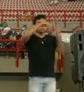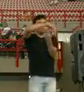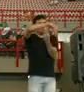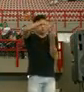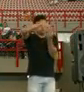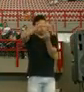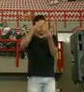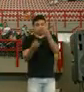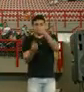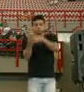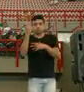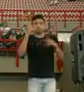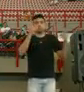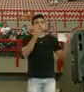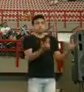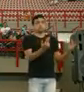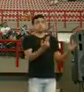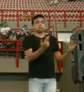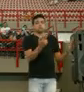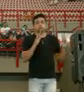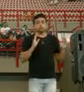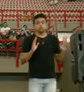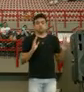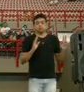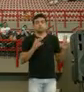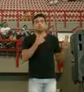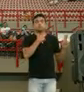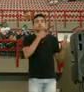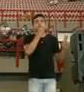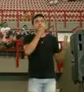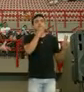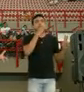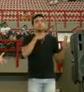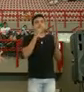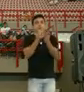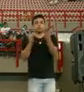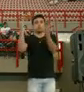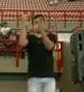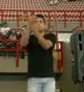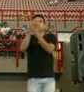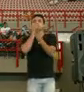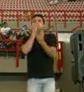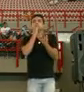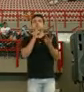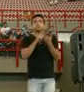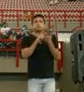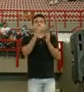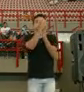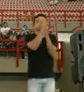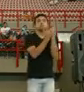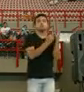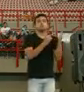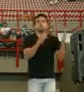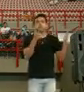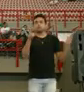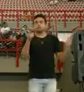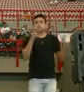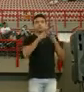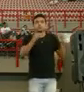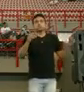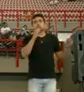produtos, elas têm que ser iguais. Não pode aparecer massa, não pode desaparecer